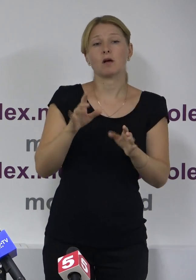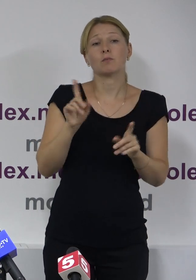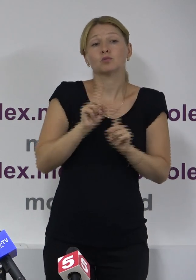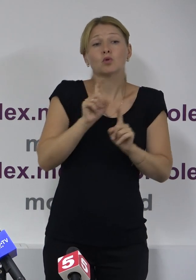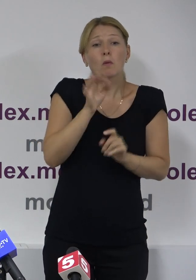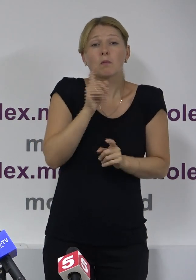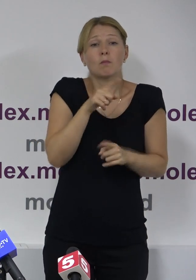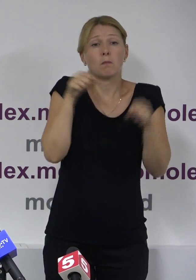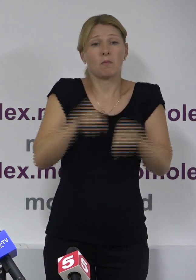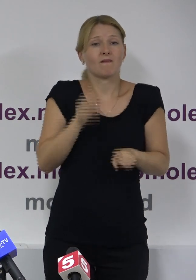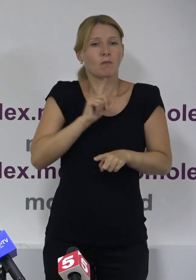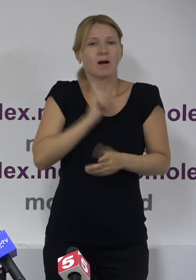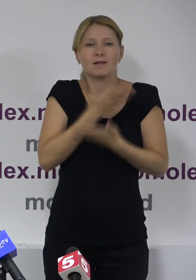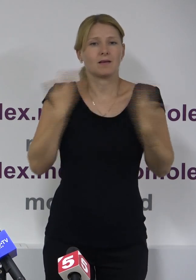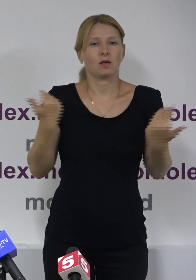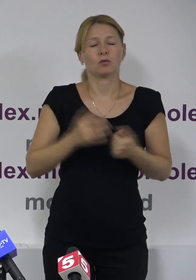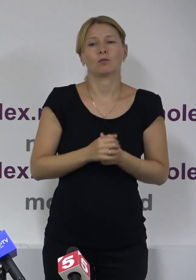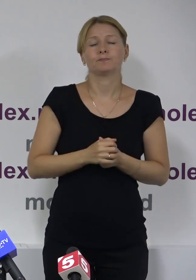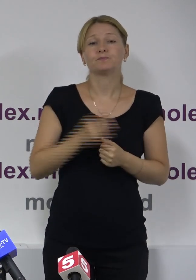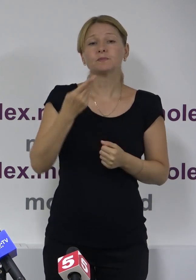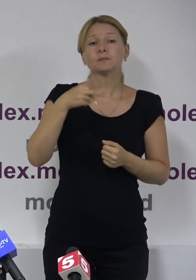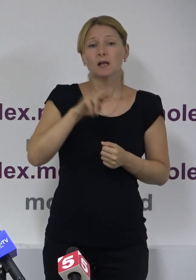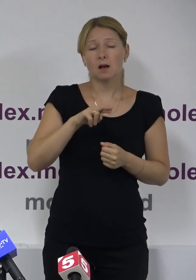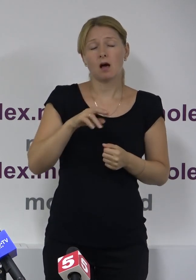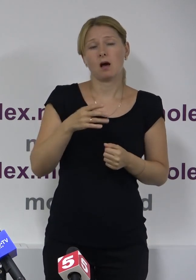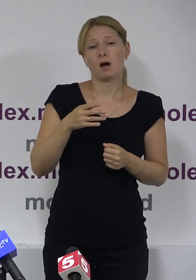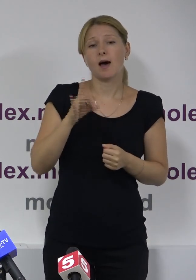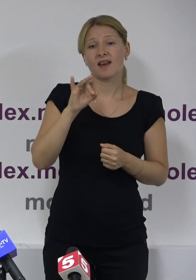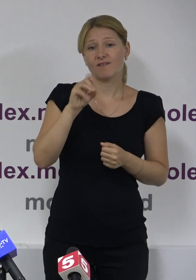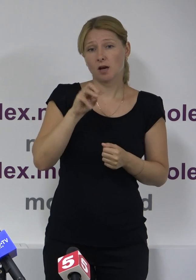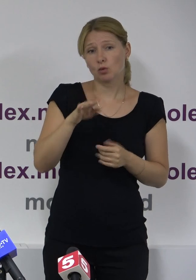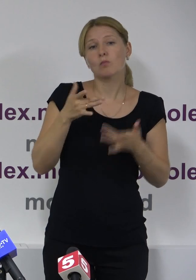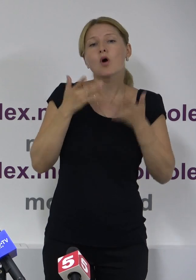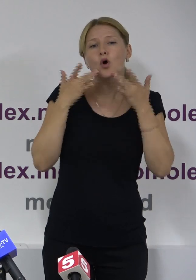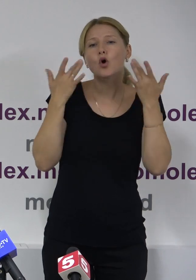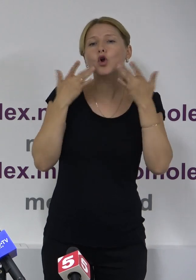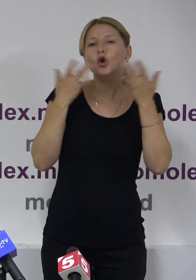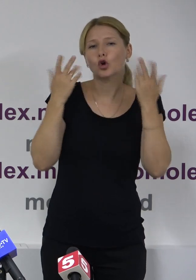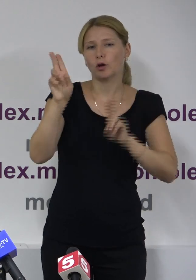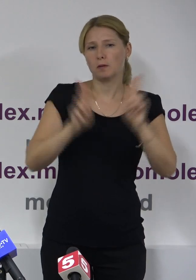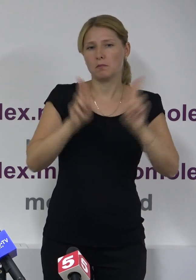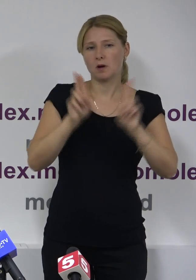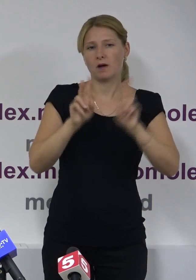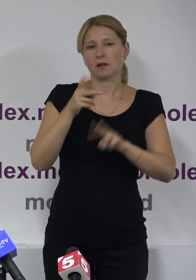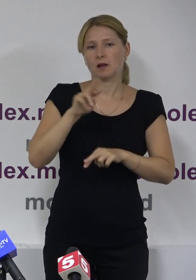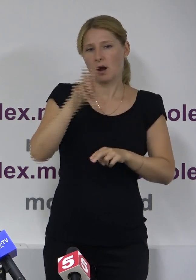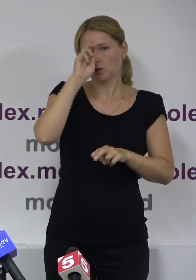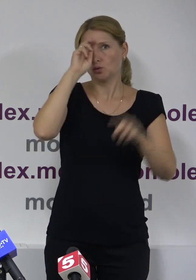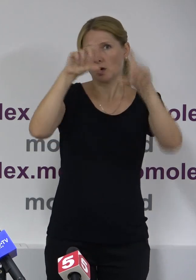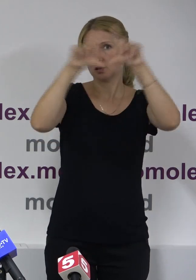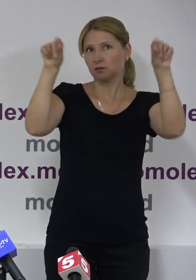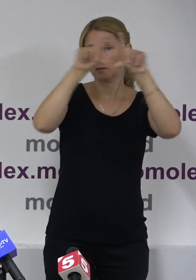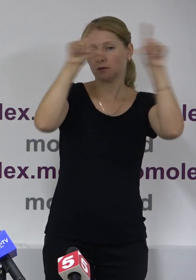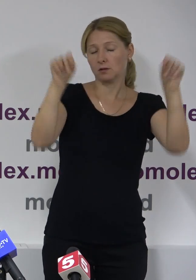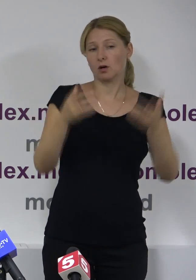ne spune că pentru referendumuri aceste condiții sunt mai legere pentru autoritățile publice, pentru că subiectele expuse